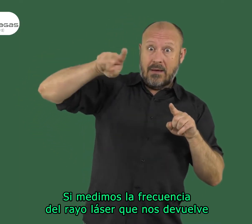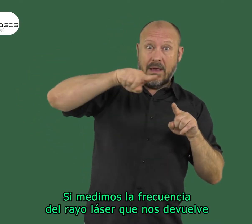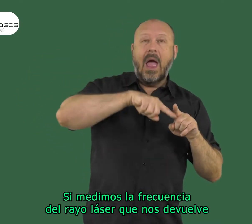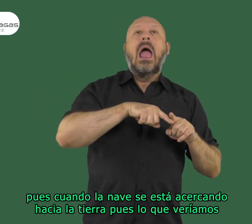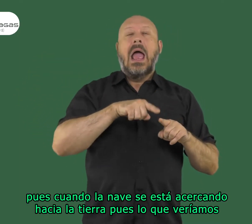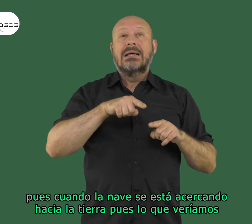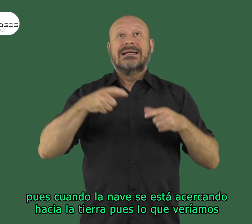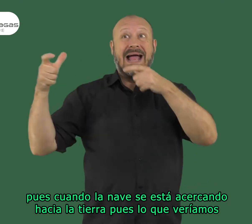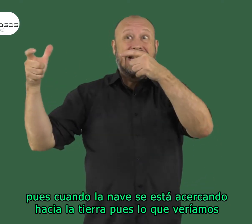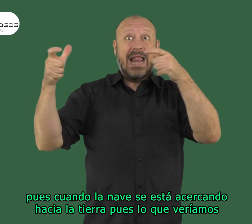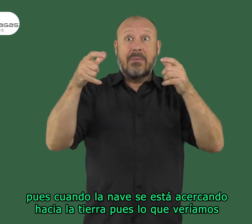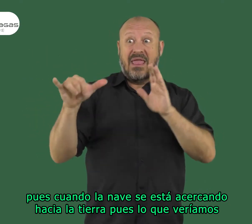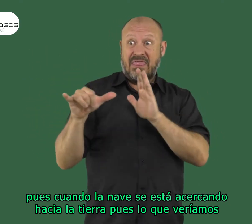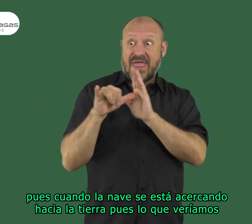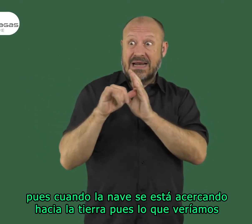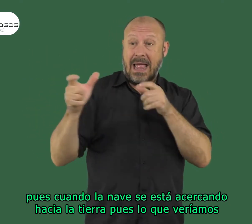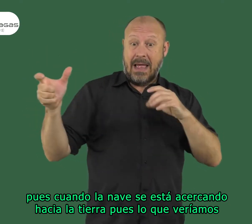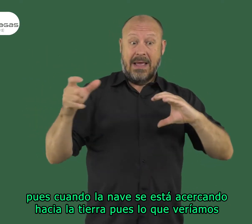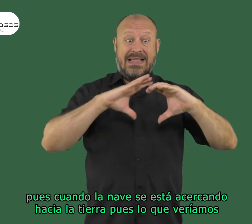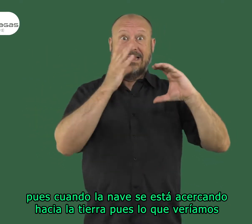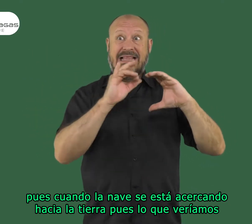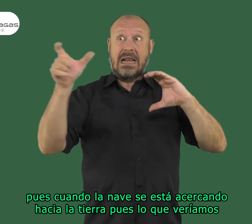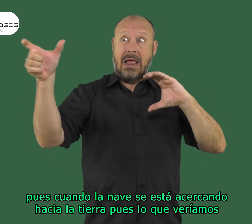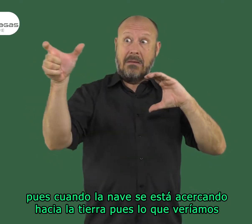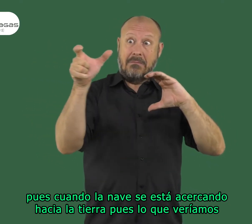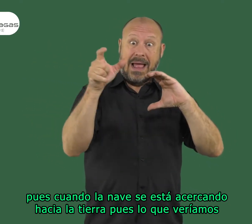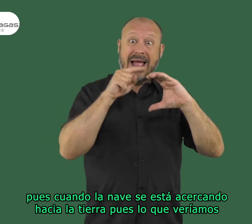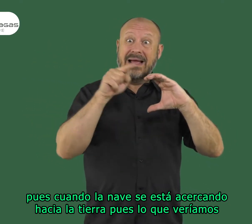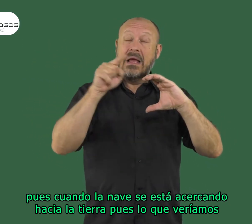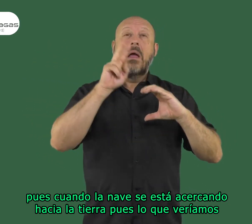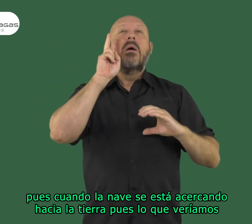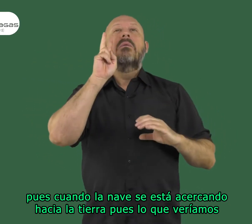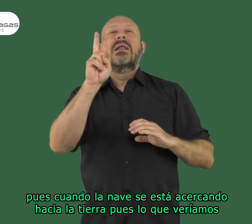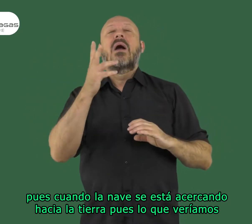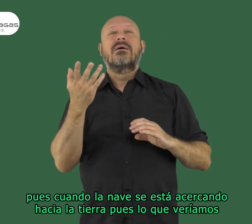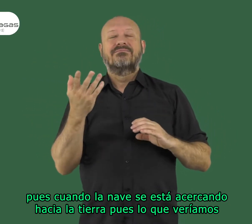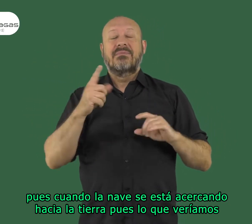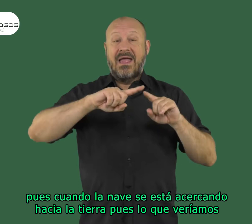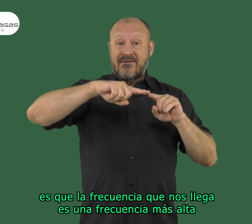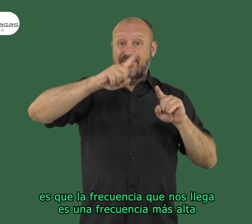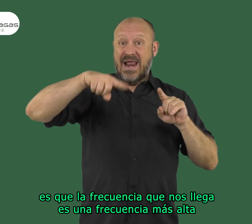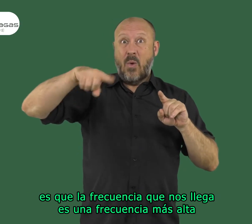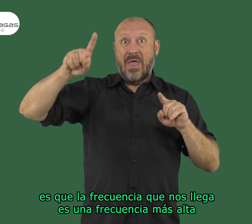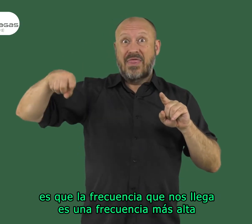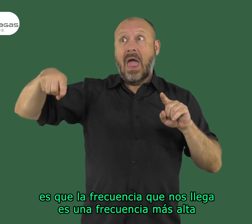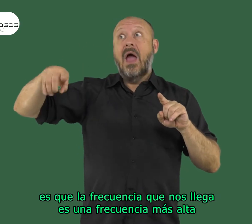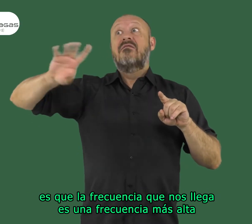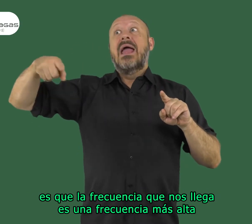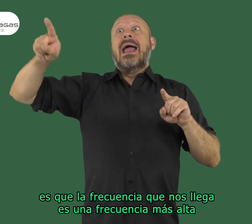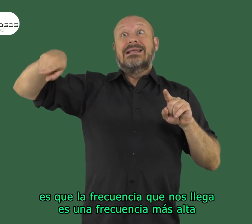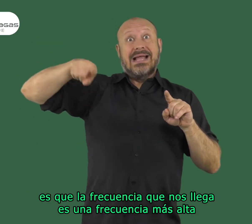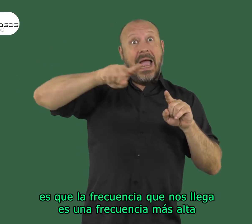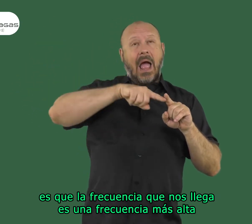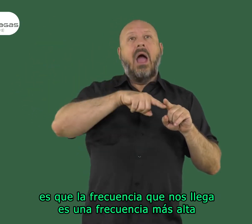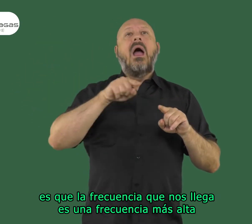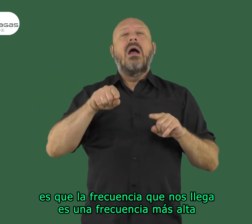nos devuelve, pues cuando la nave se está acercando hacia la Tierra, pues lo que veríamos es que la frecuencia que